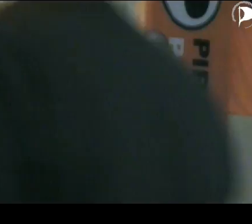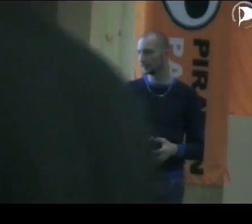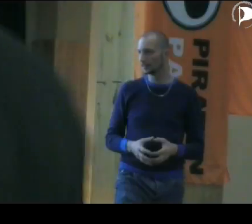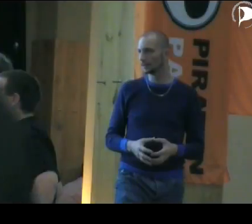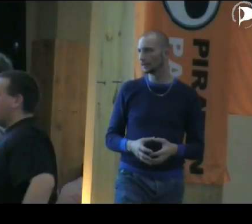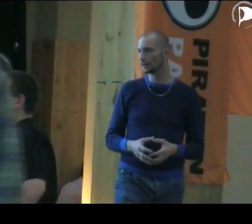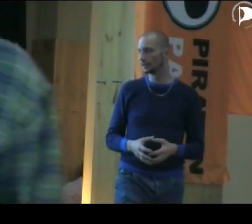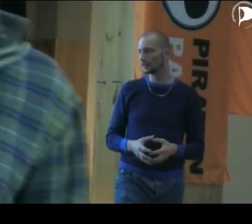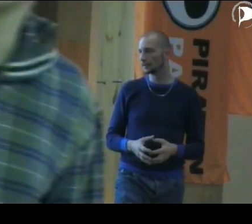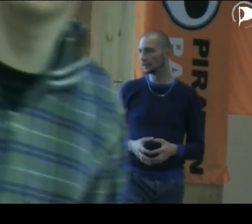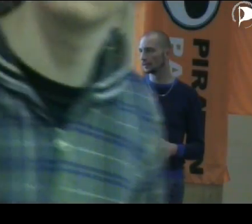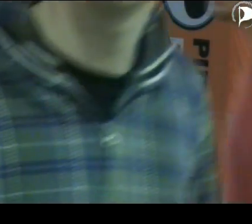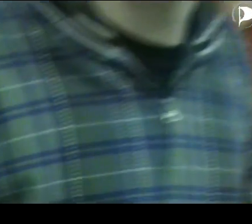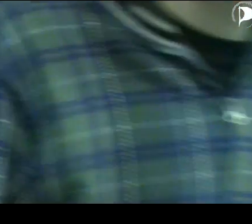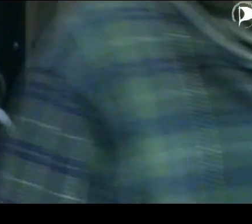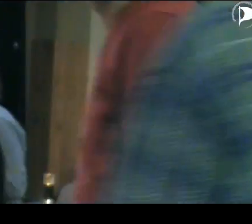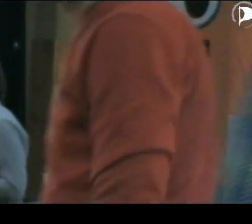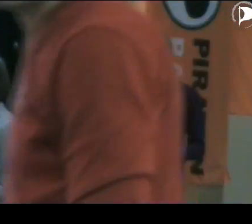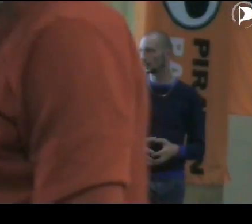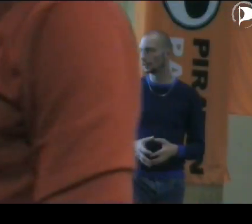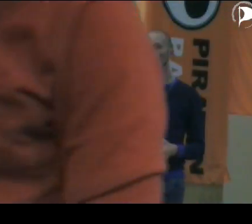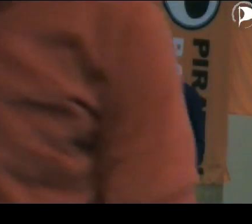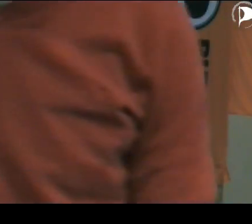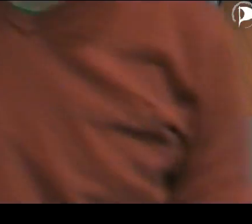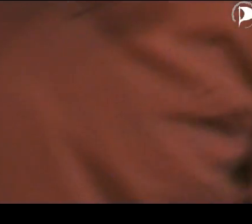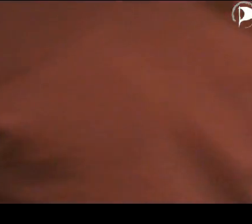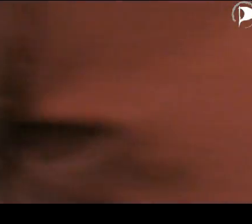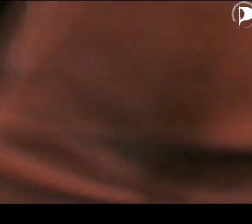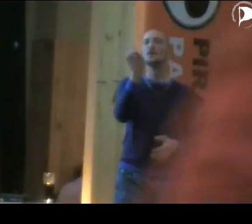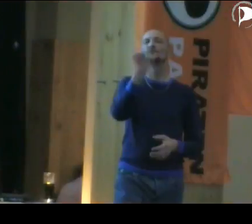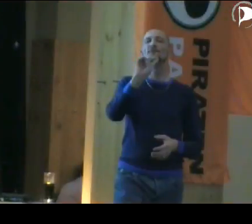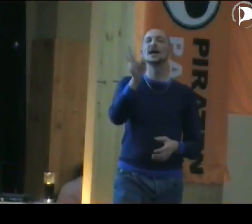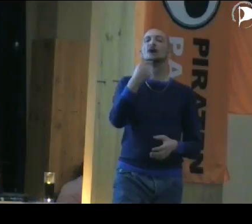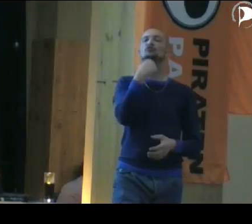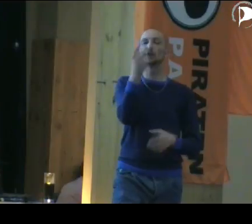wieder haben wer drei stempel auf